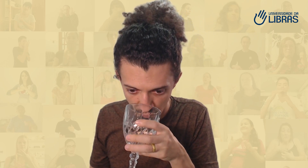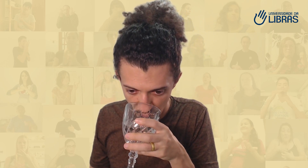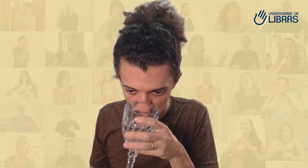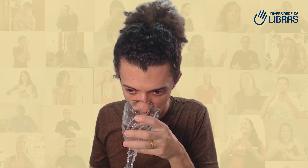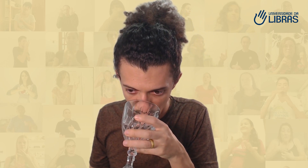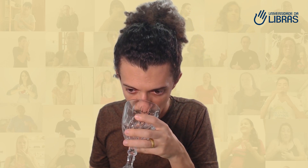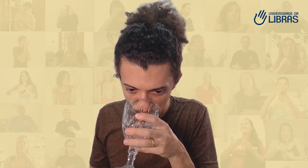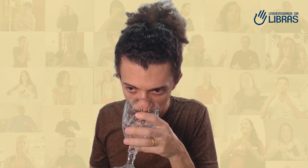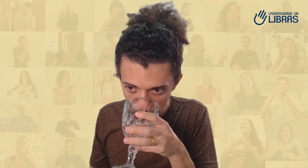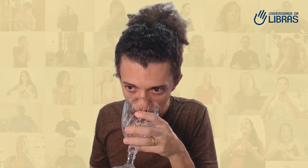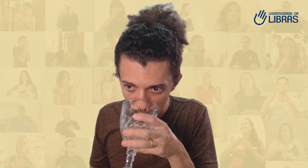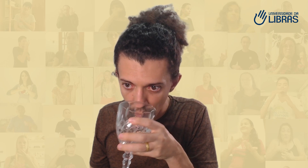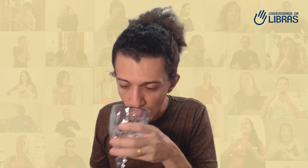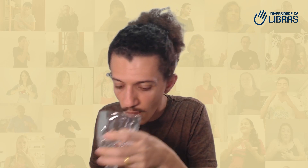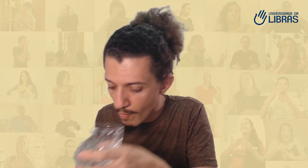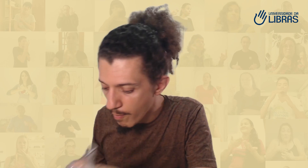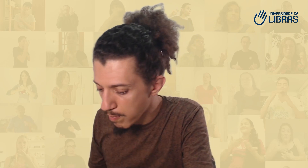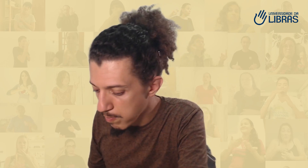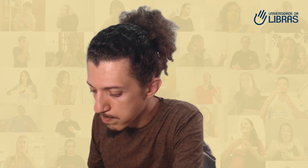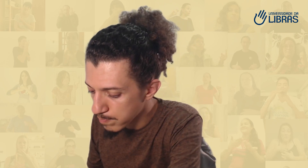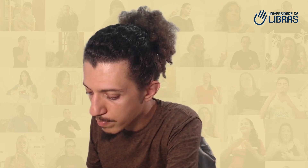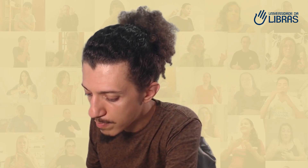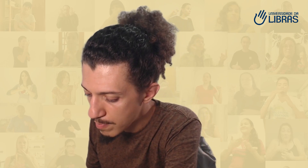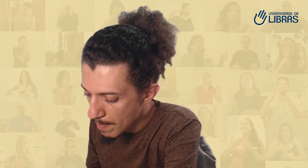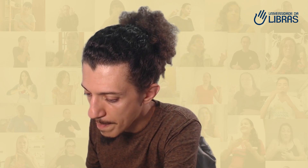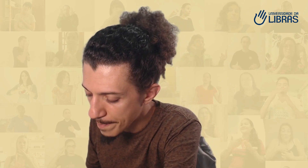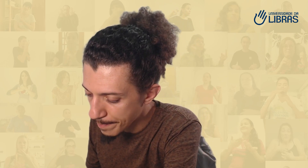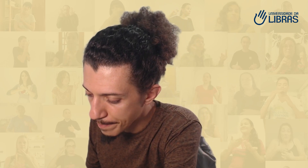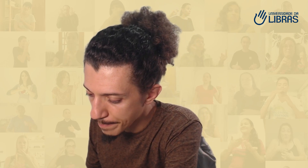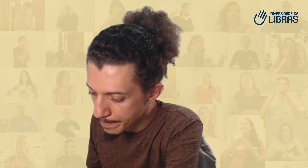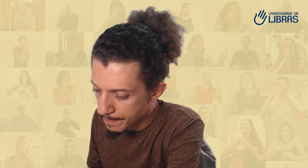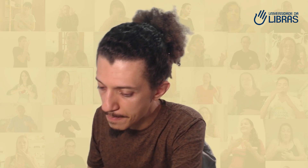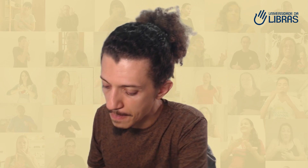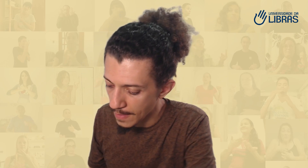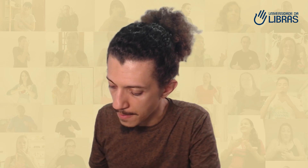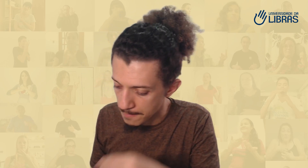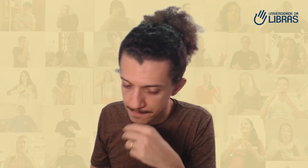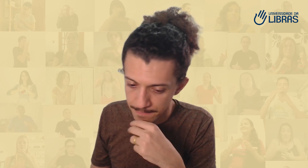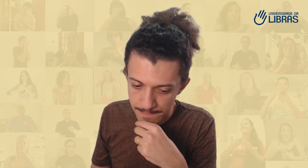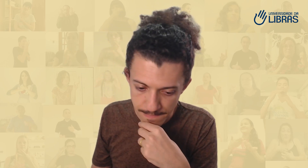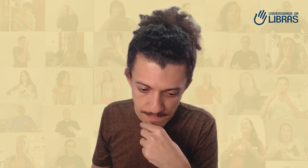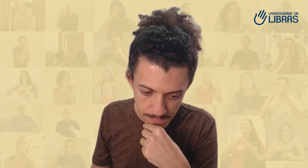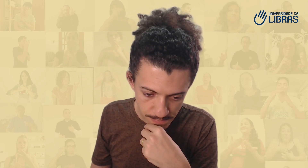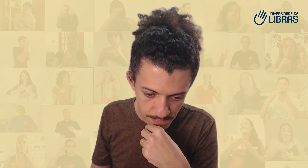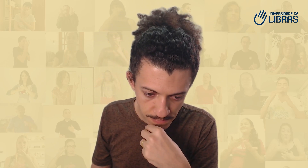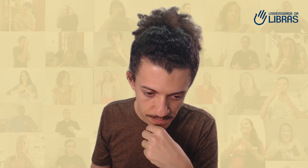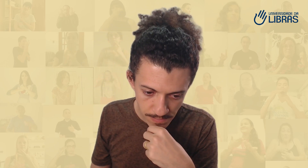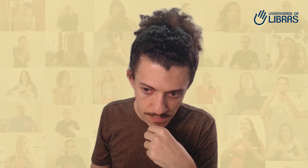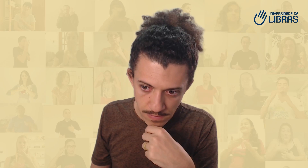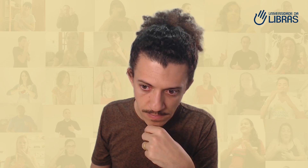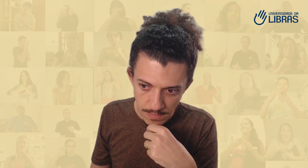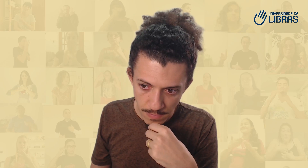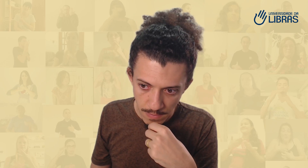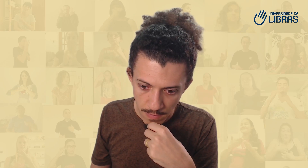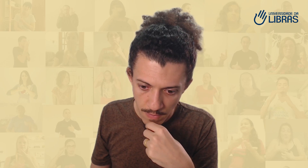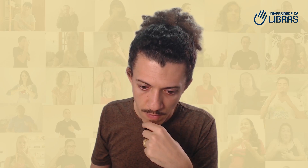a Libras incrível e quero me comunicar melhor com meu colega de trabalho, mas estou com dificuldades em aprender a